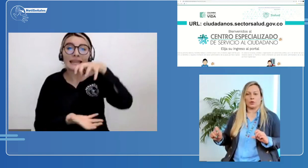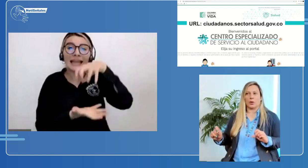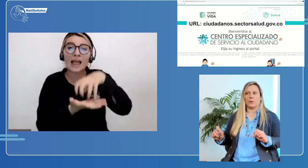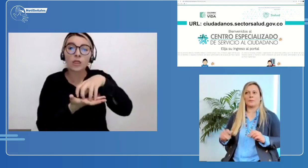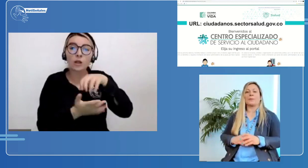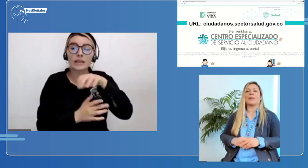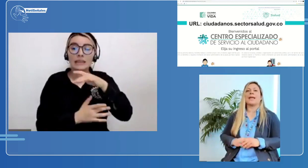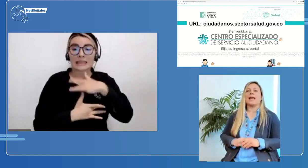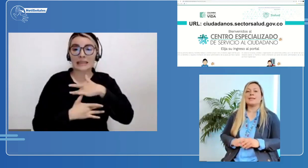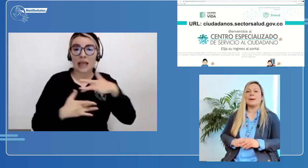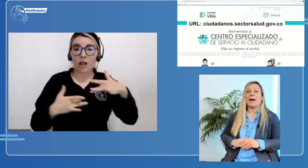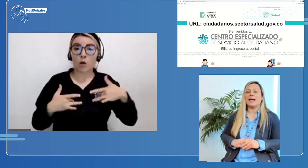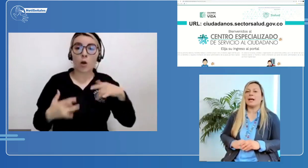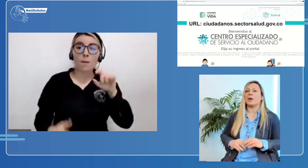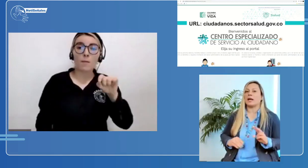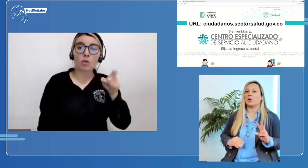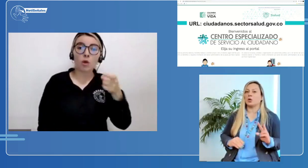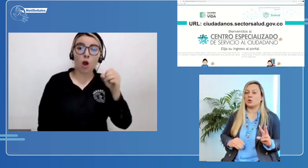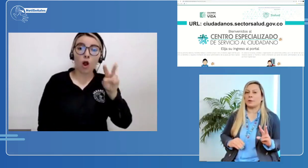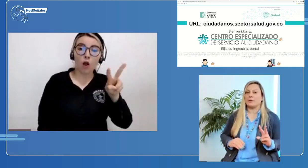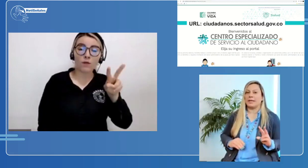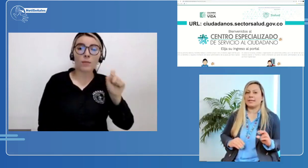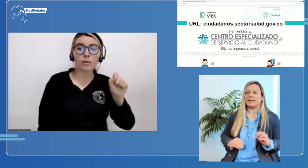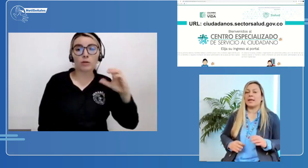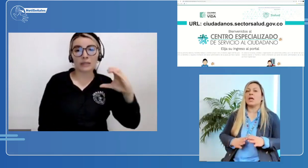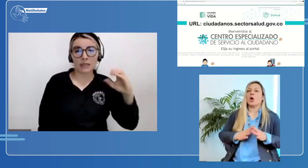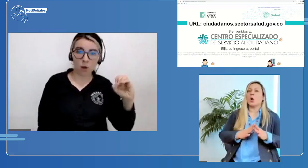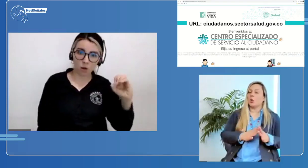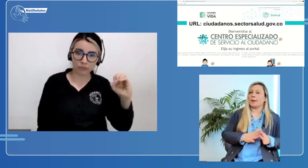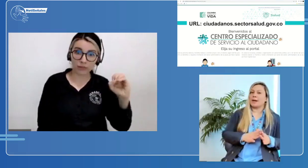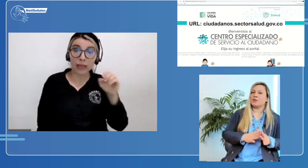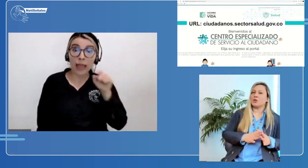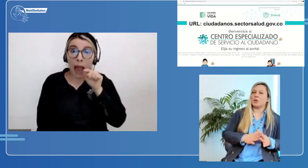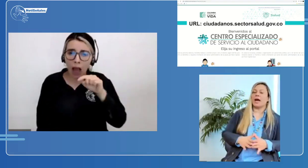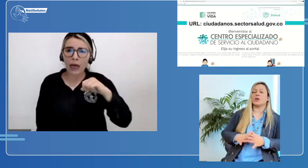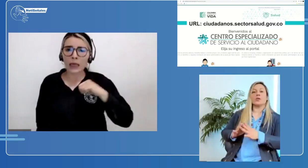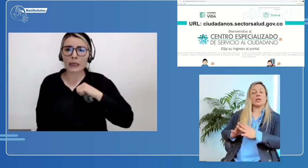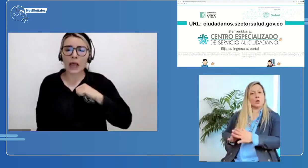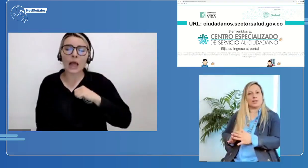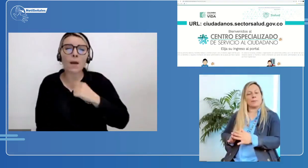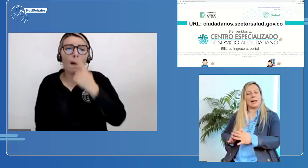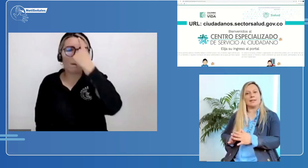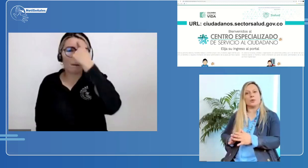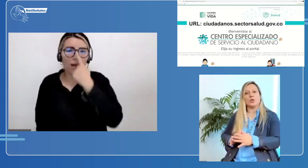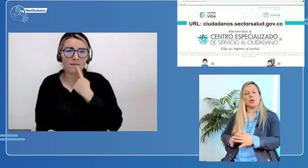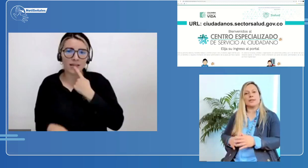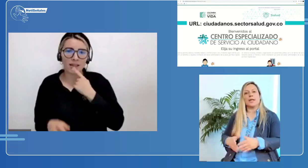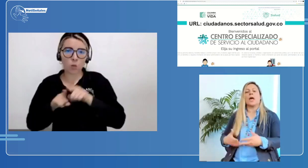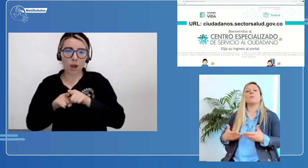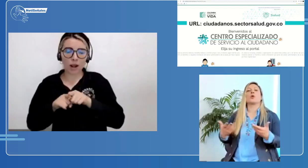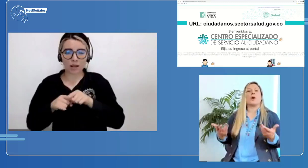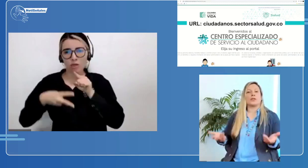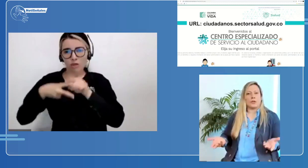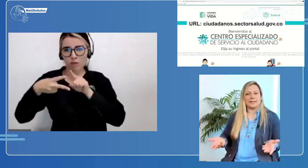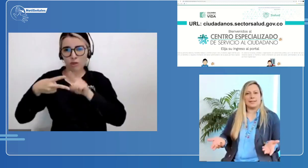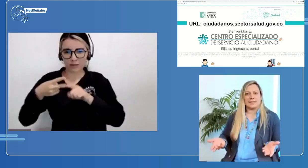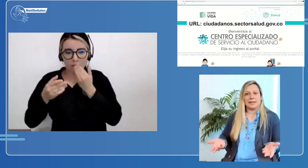ciudadanos.sectorsalud.gov.co. Esta página cuenta con dos perfiles. Una para ciudadanos y otra para instituciones, por cuanto las necesidades